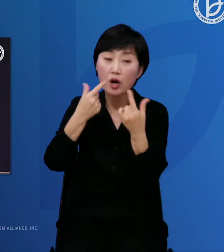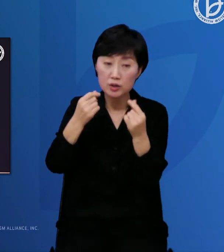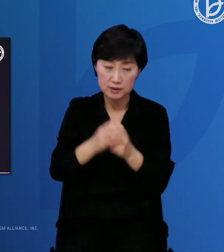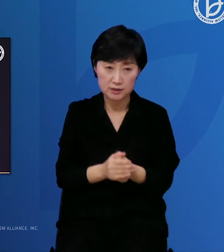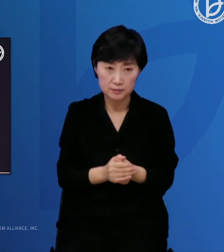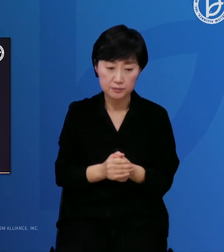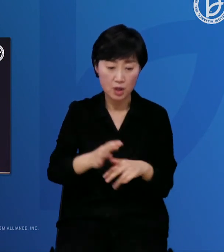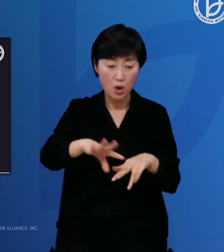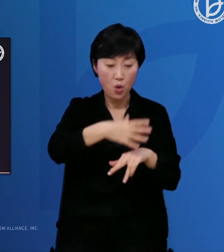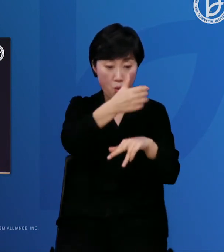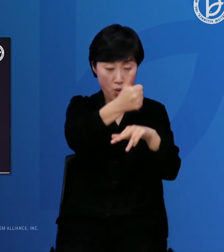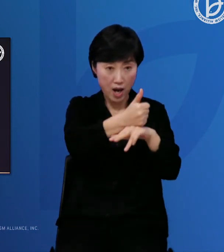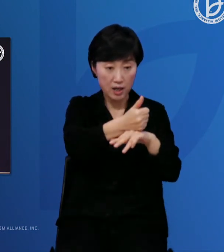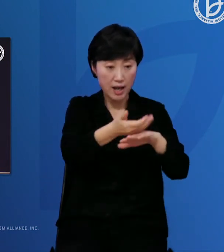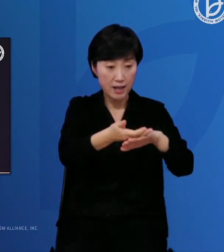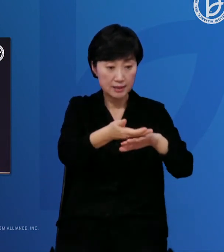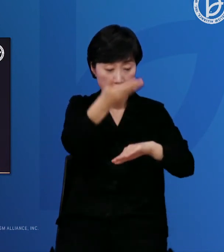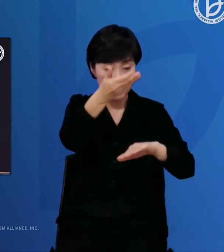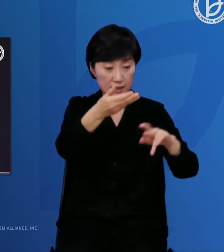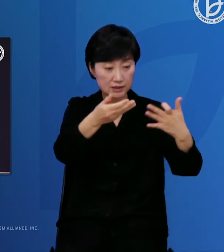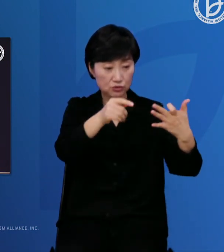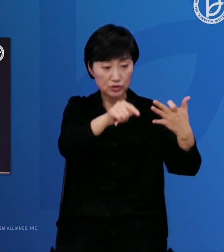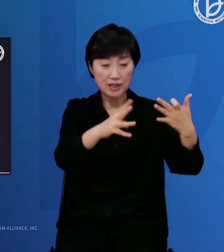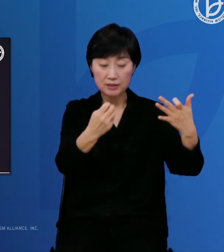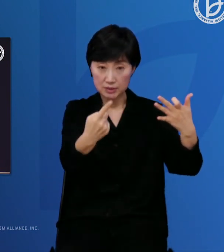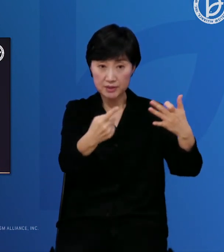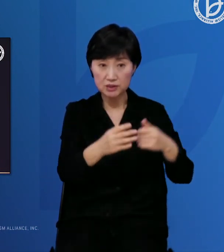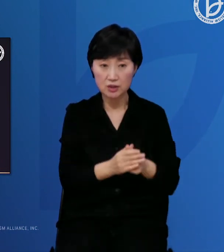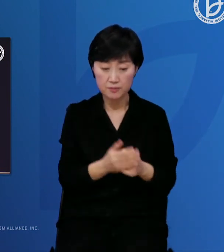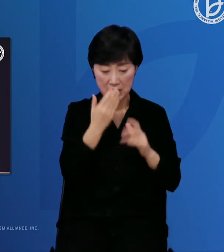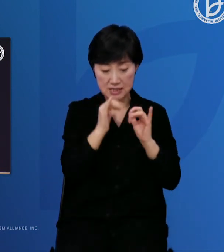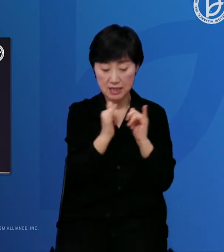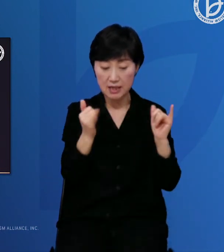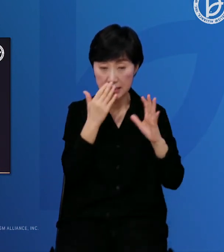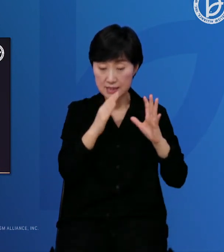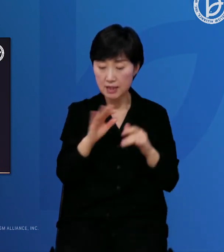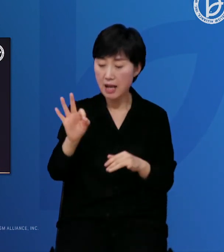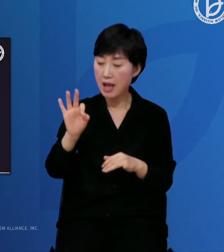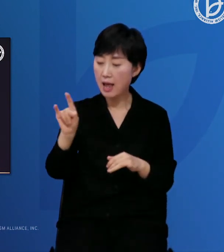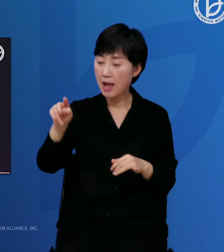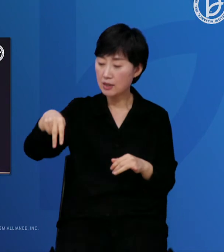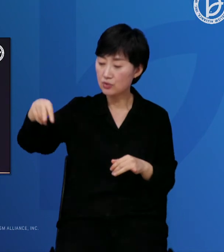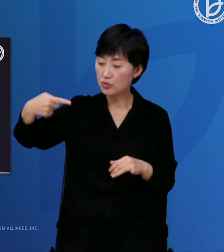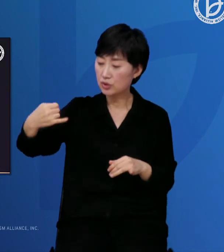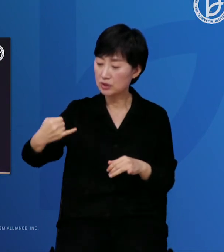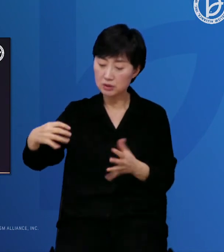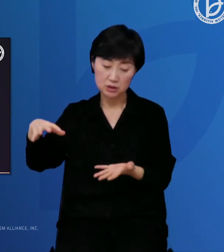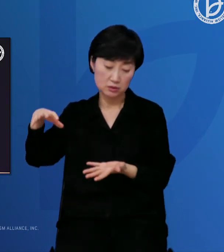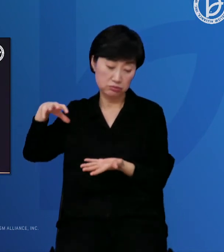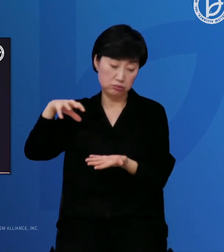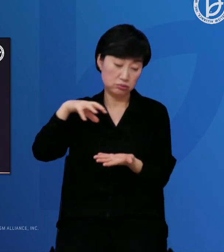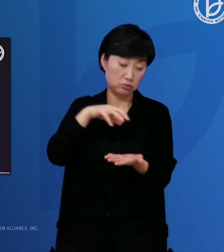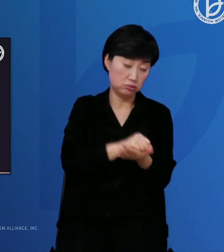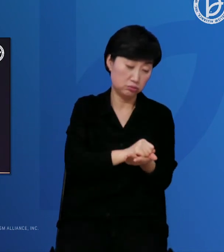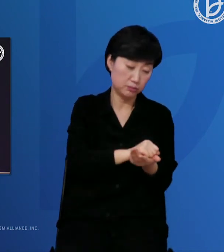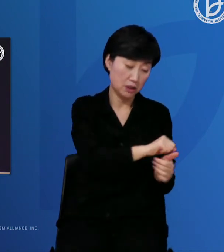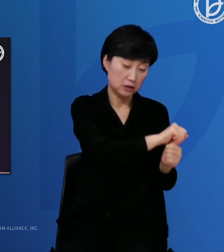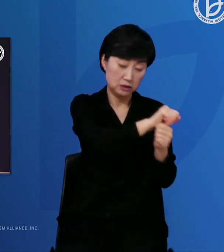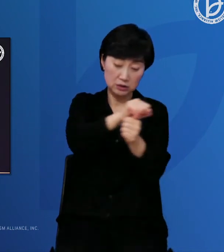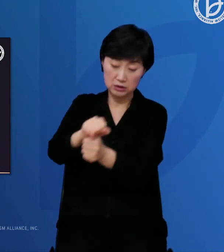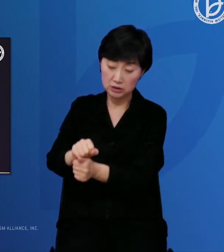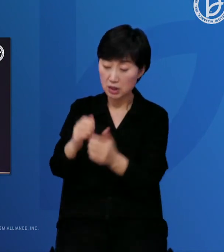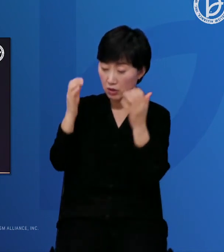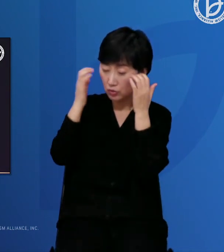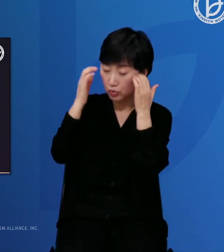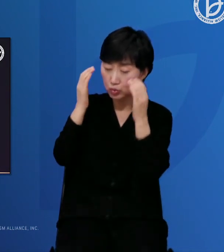보면 이스라엘 민족이 완전히 아수르에게 죽게 됐을 때입니다. 2 Kings 19:35, we see that the Israelites were on the brink of death,